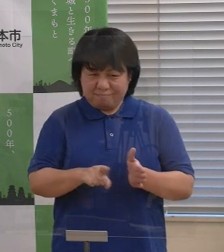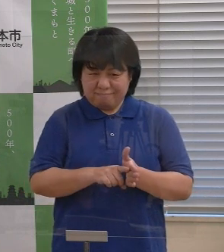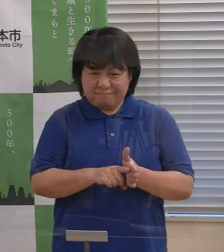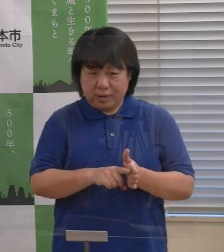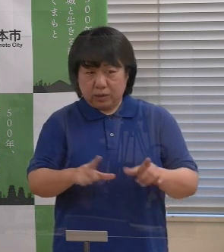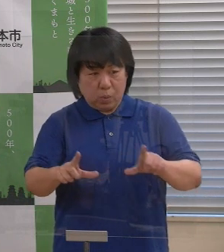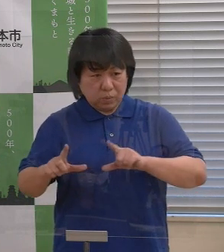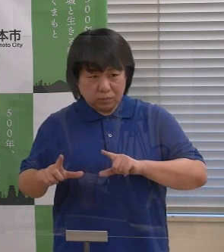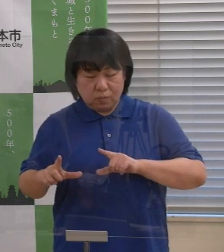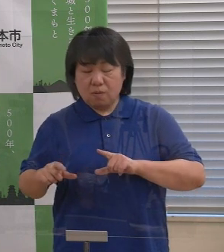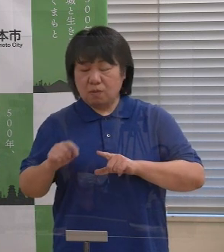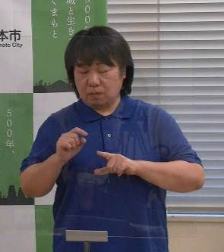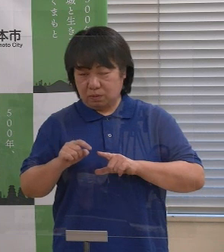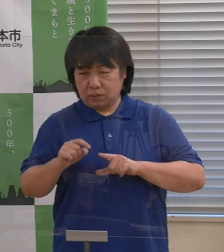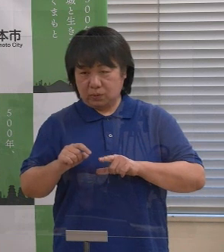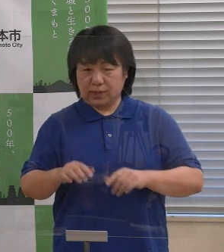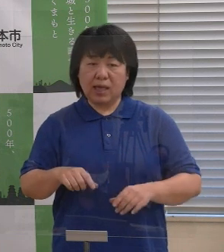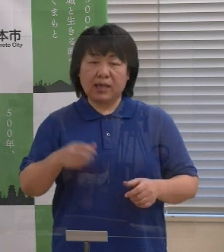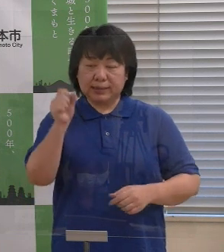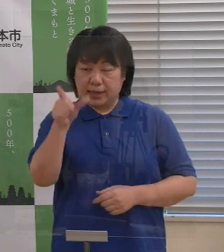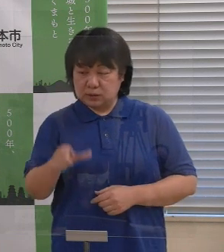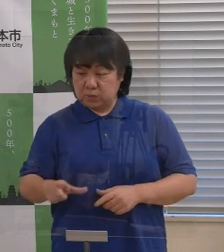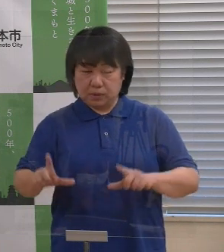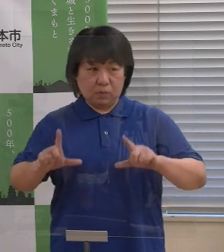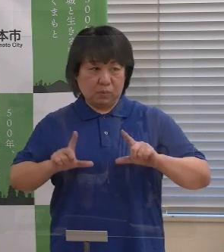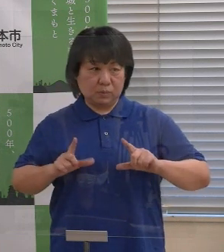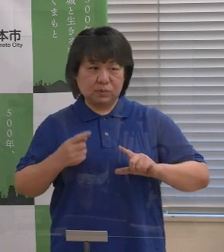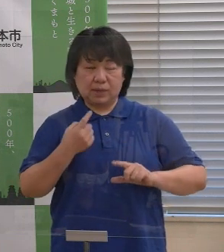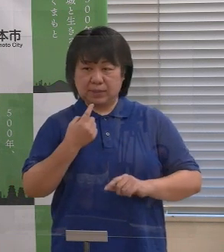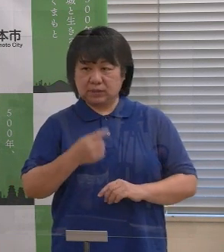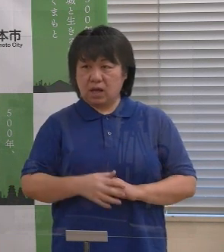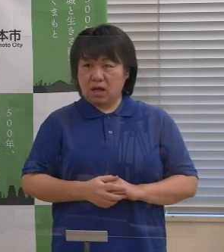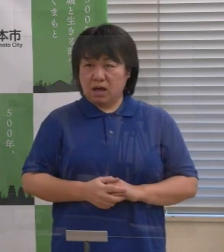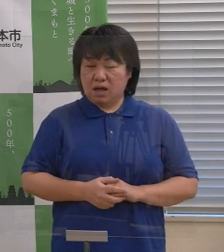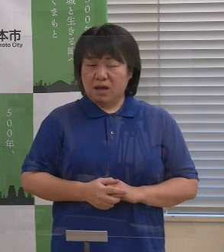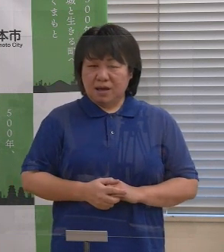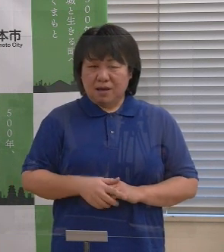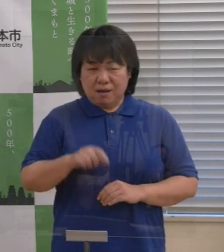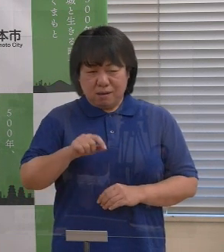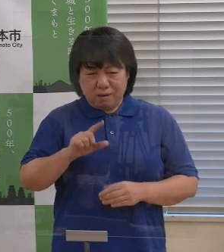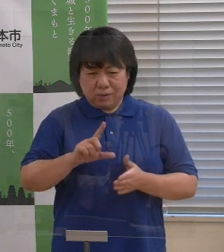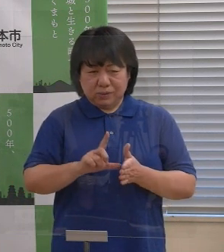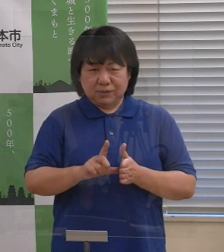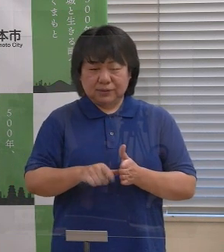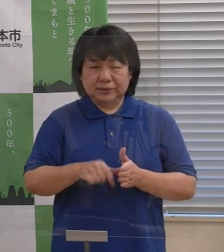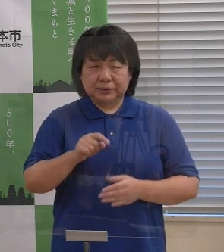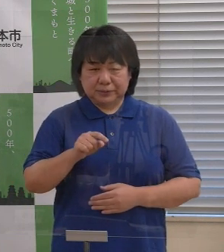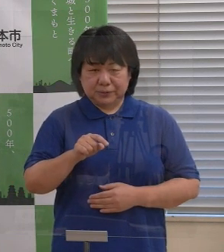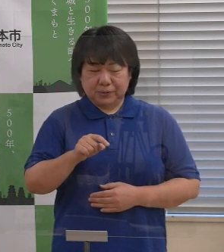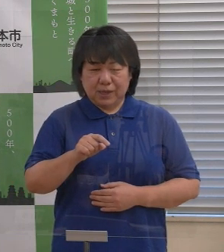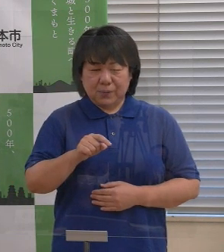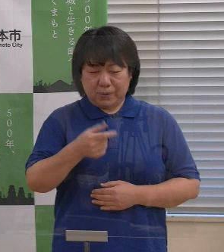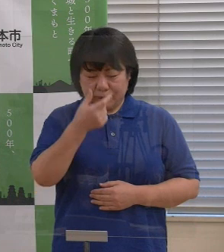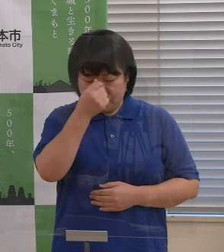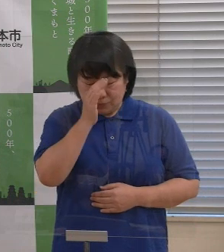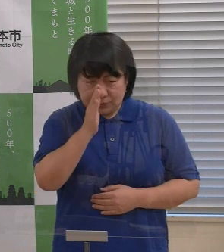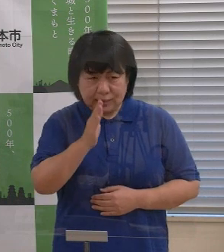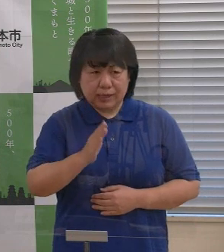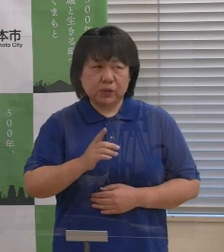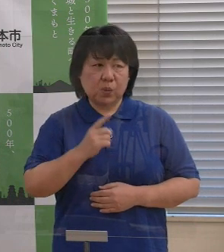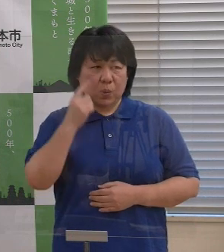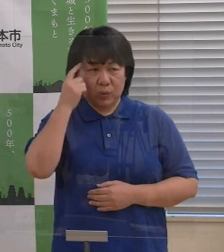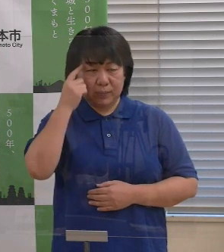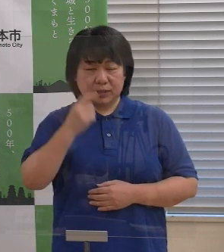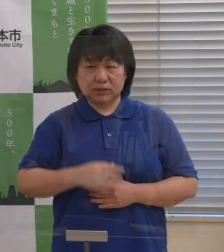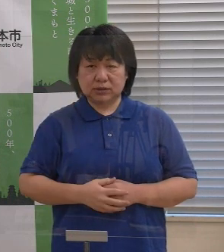で、月曜日に報告を受けたということでありますので、まあ、その点は非常に申し訳なかったなというふうに思っております。